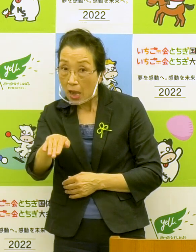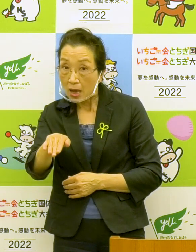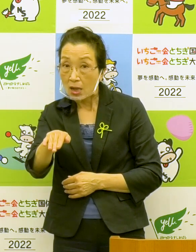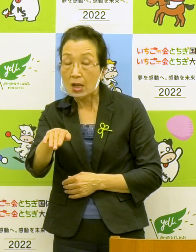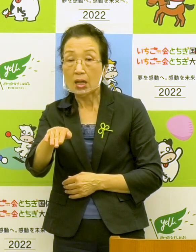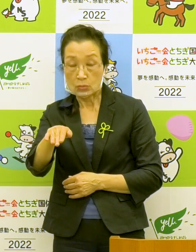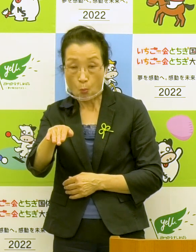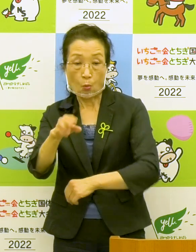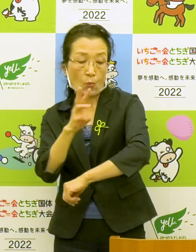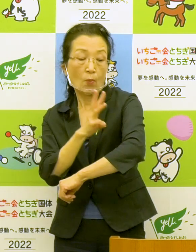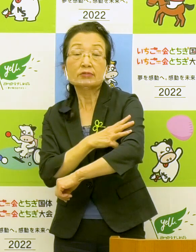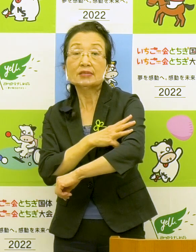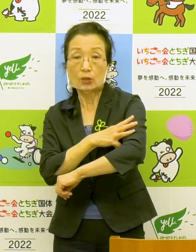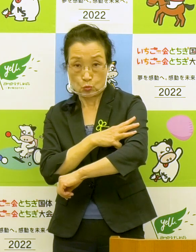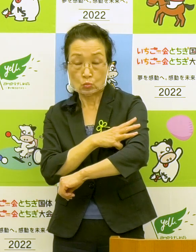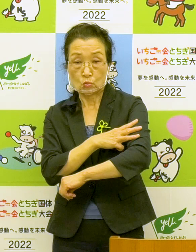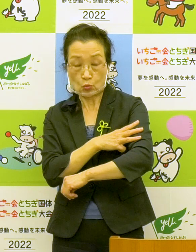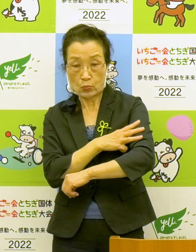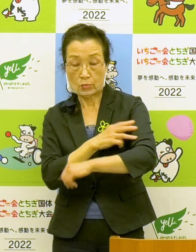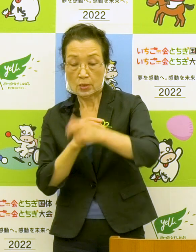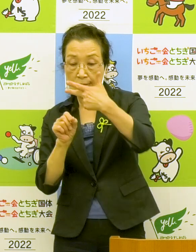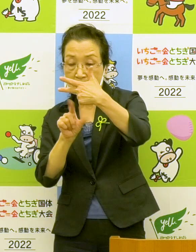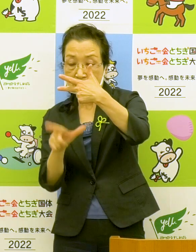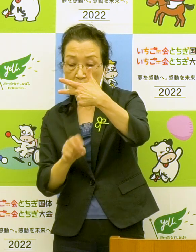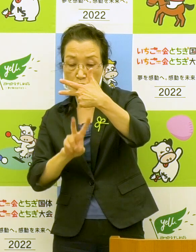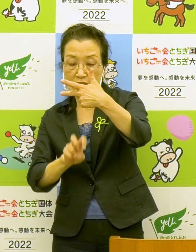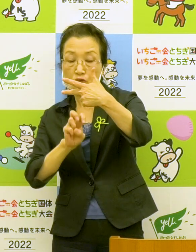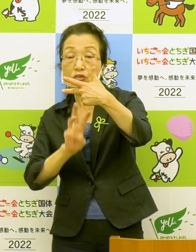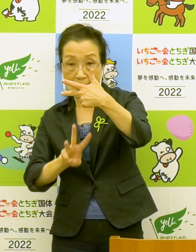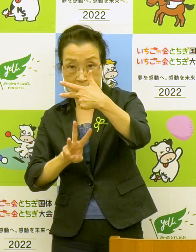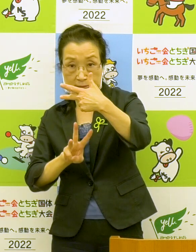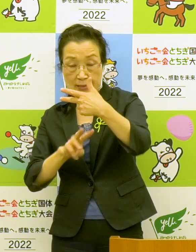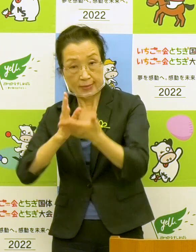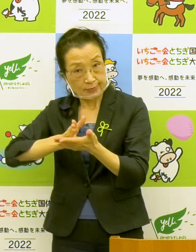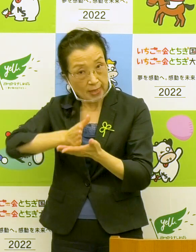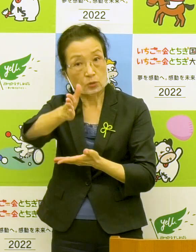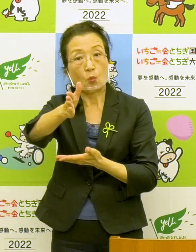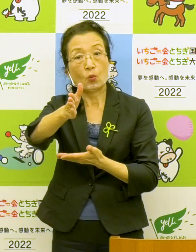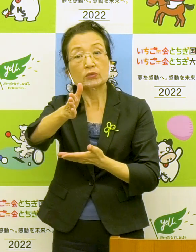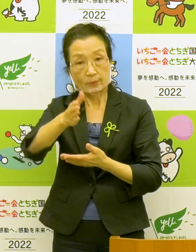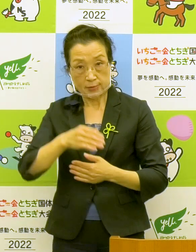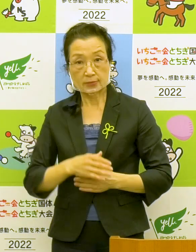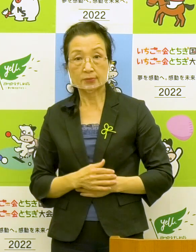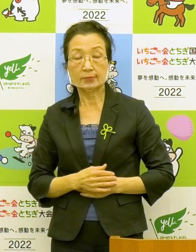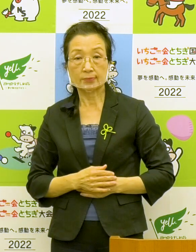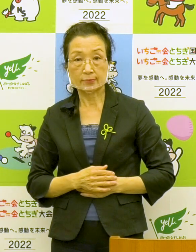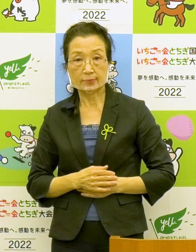64歳以下のワクチン接種を7月23日から接種開始をいたします